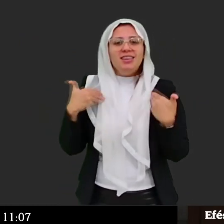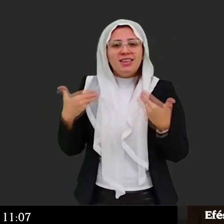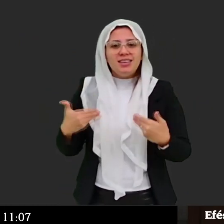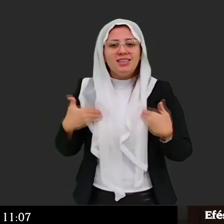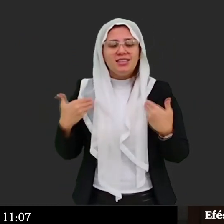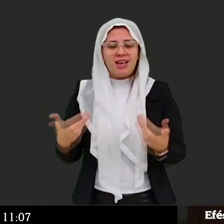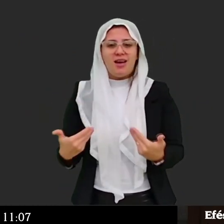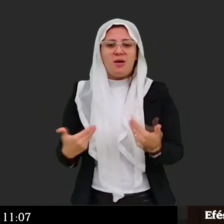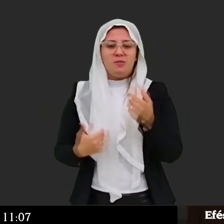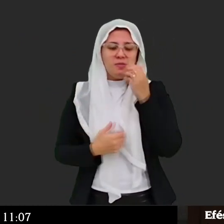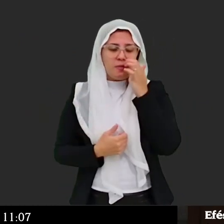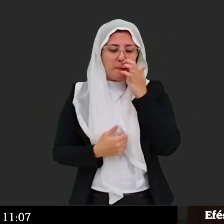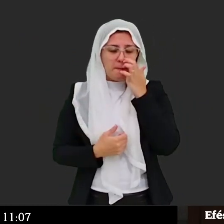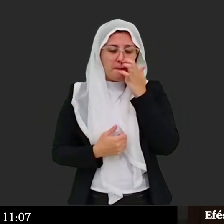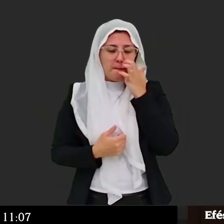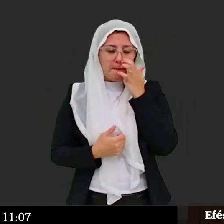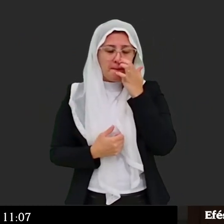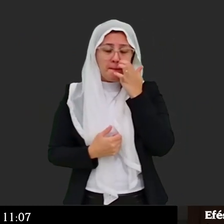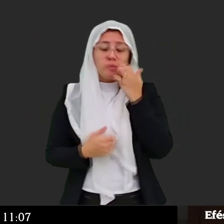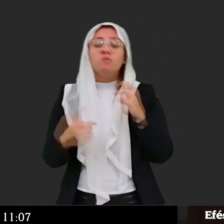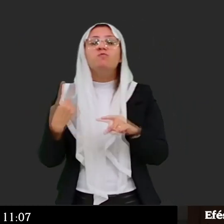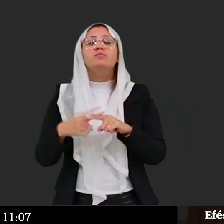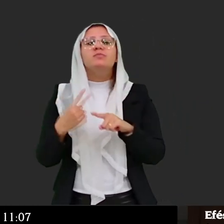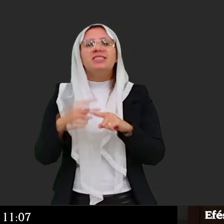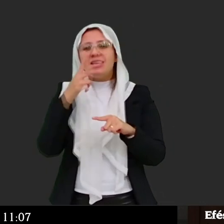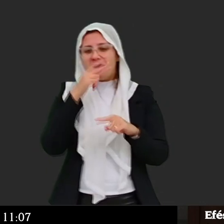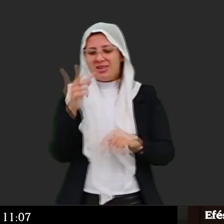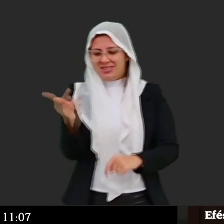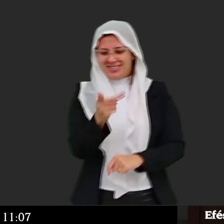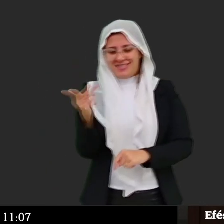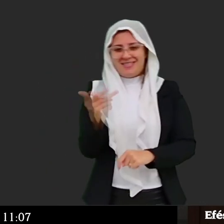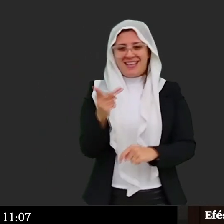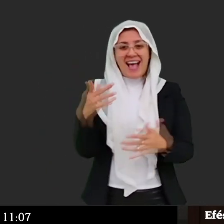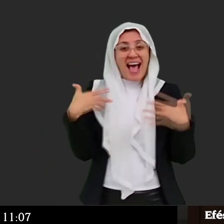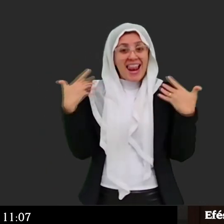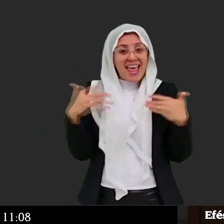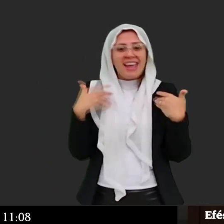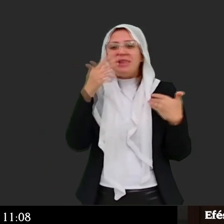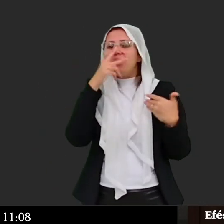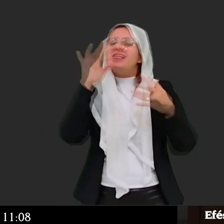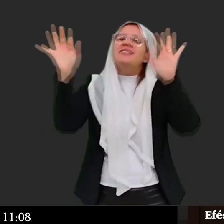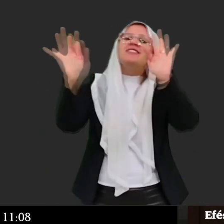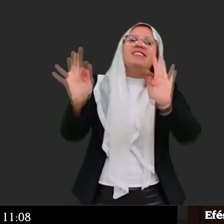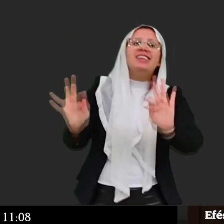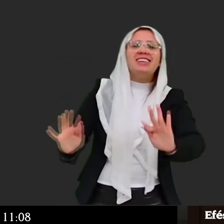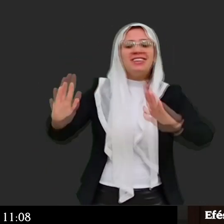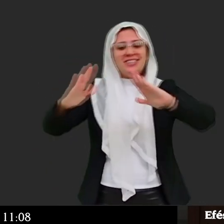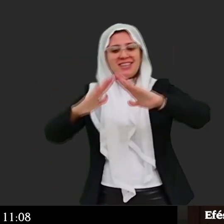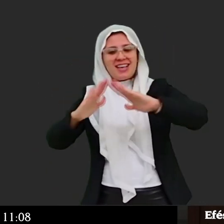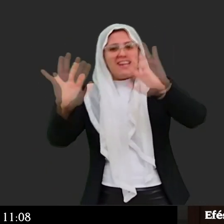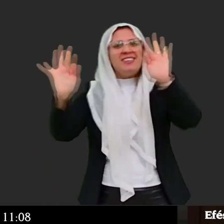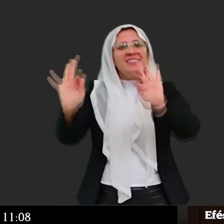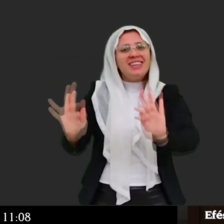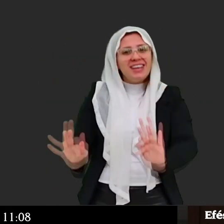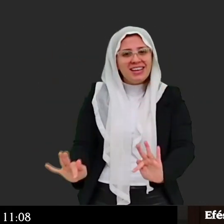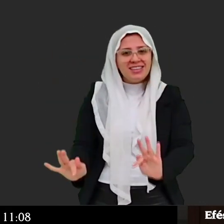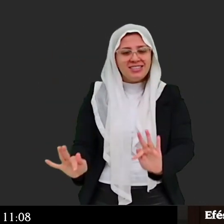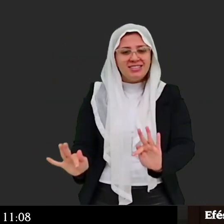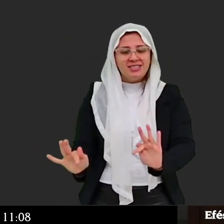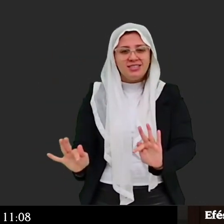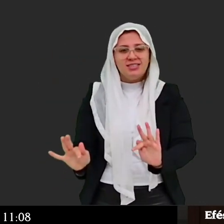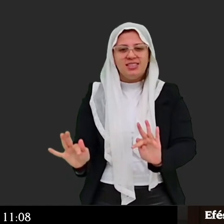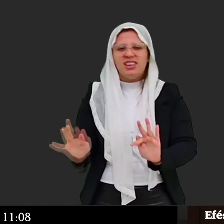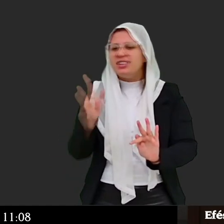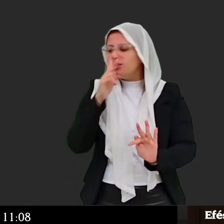quê? Porque vivem bem, o casal é feliz, a casa é agradável, não tem nada dentro de casa